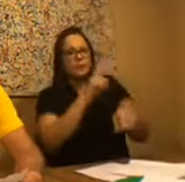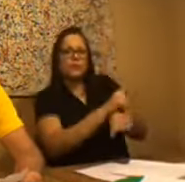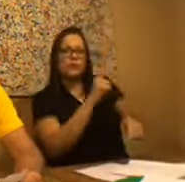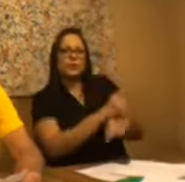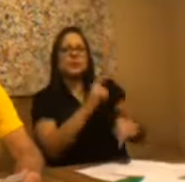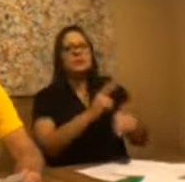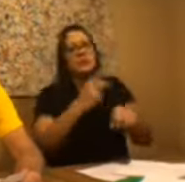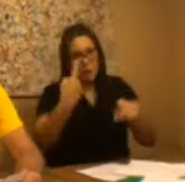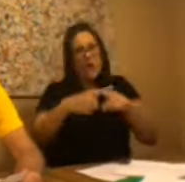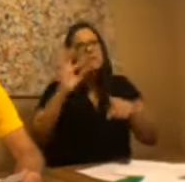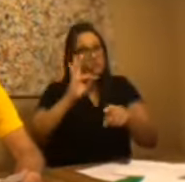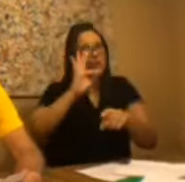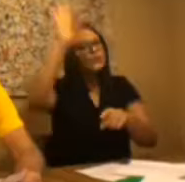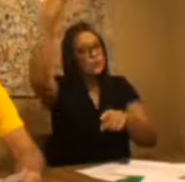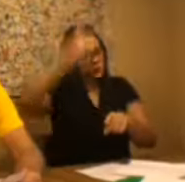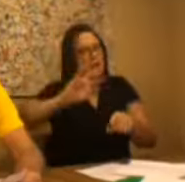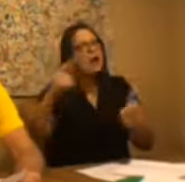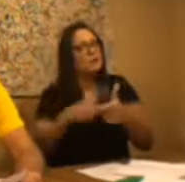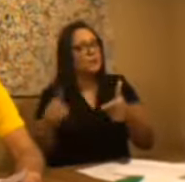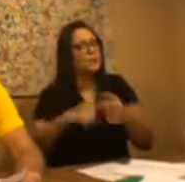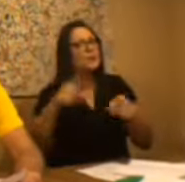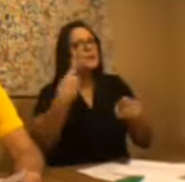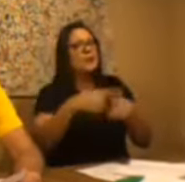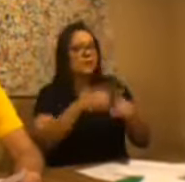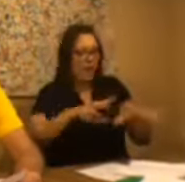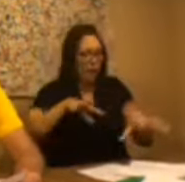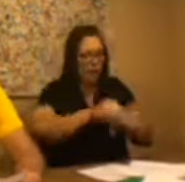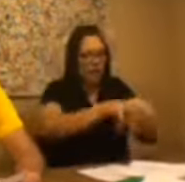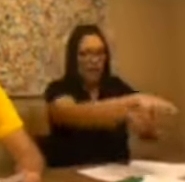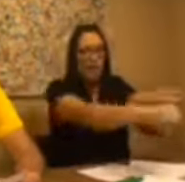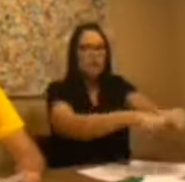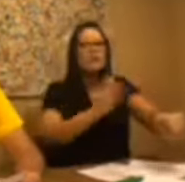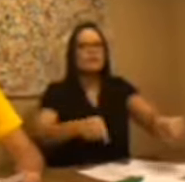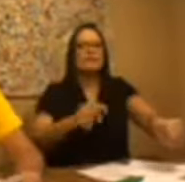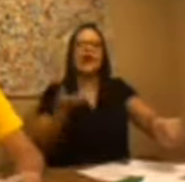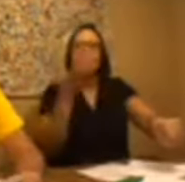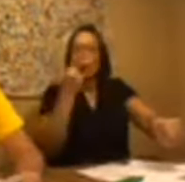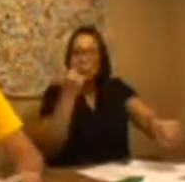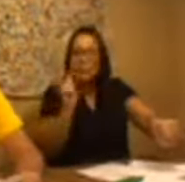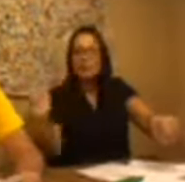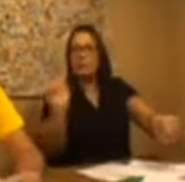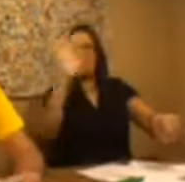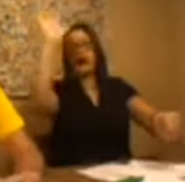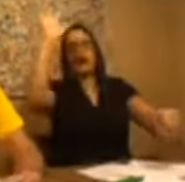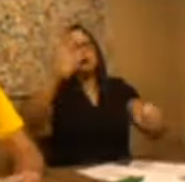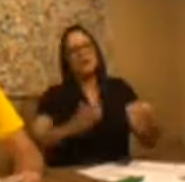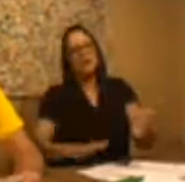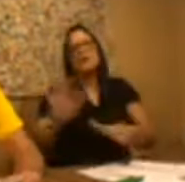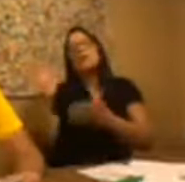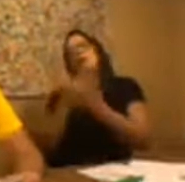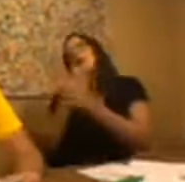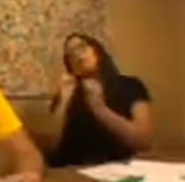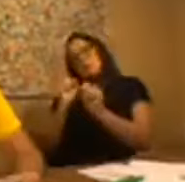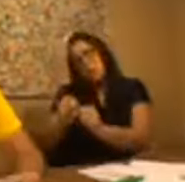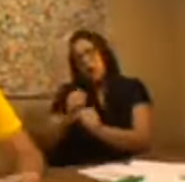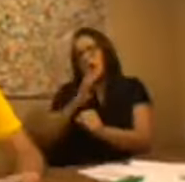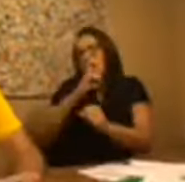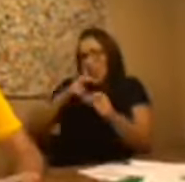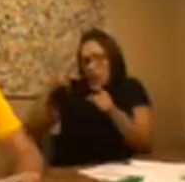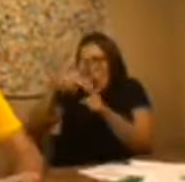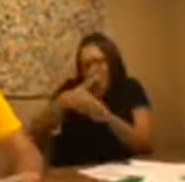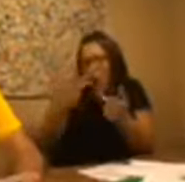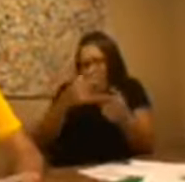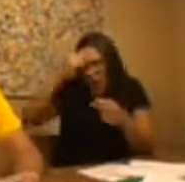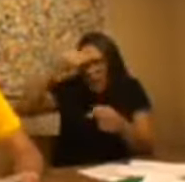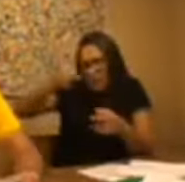subir e obviamente fazendeiro não vai ficar feliz em ver sua lavoura toda destruída alguns falam em cassação não tem como passar a velocidade procriação e